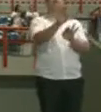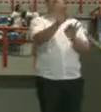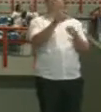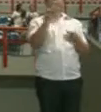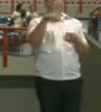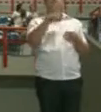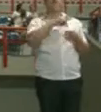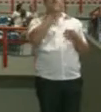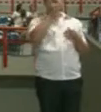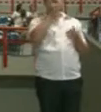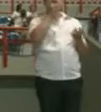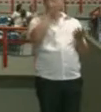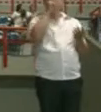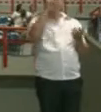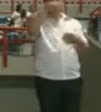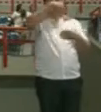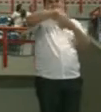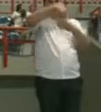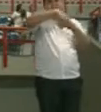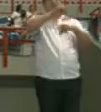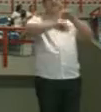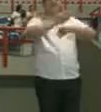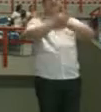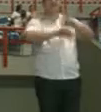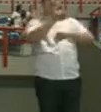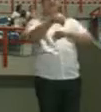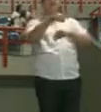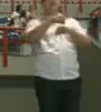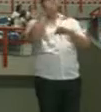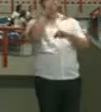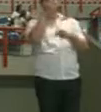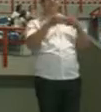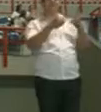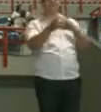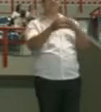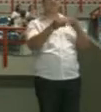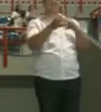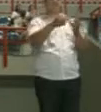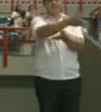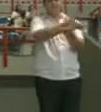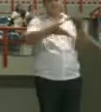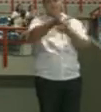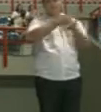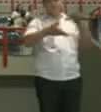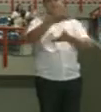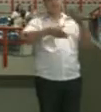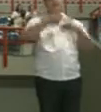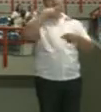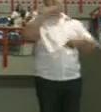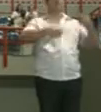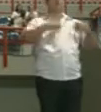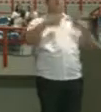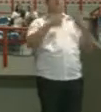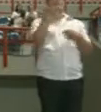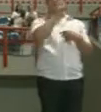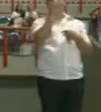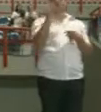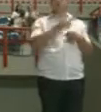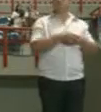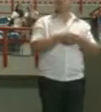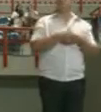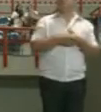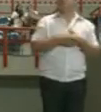de cabresto, curral eleitoral, troca de favores. Eu